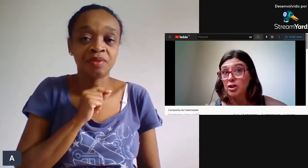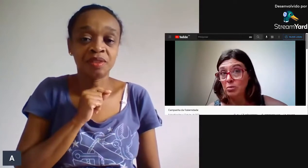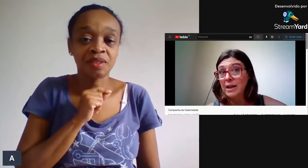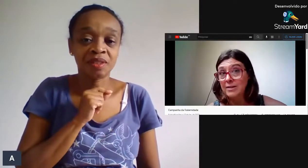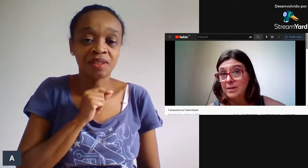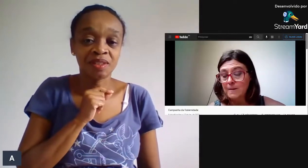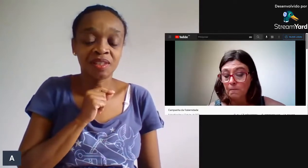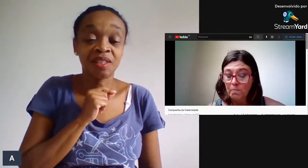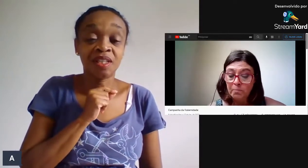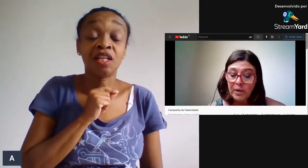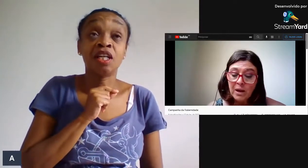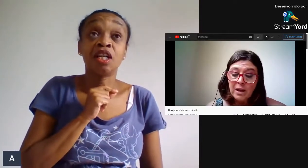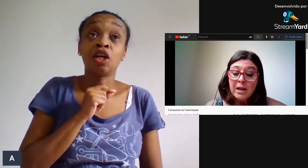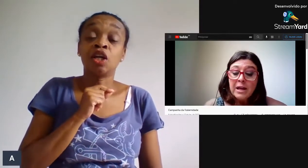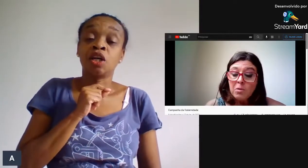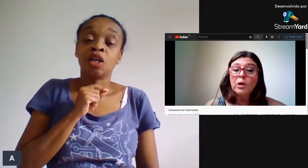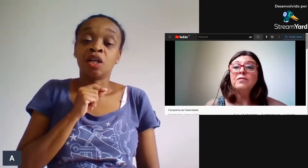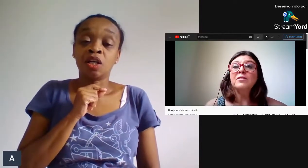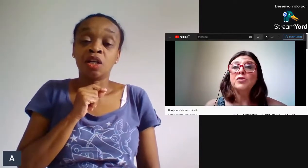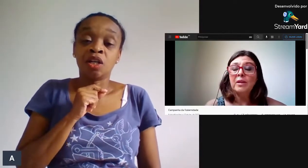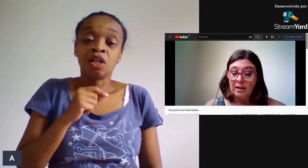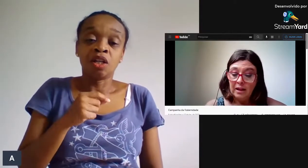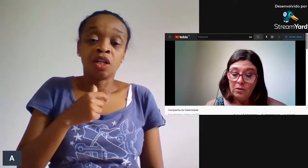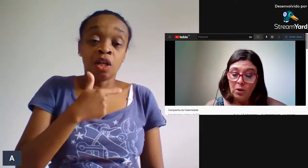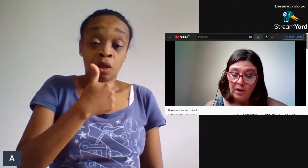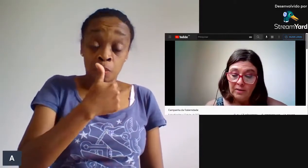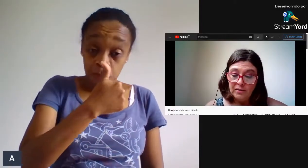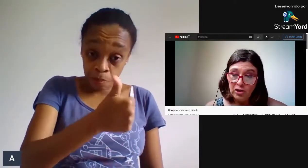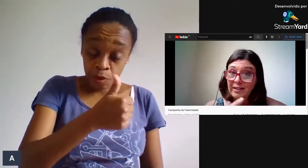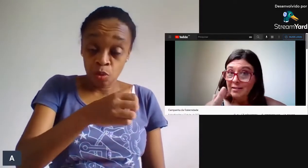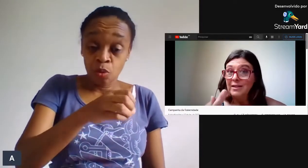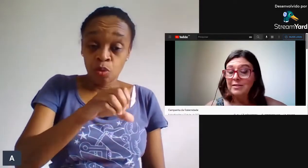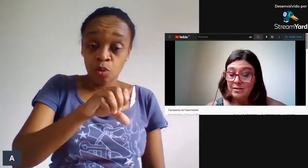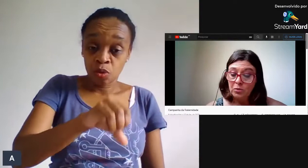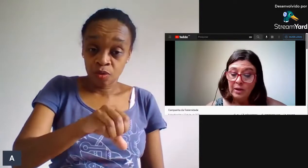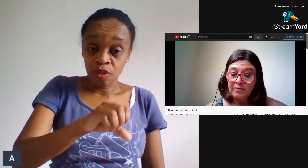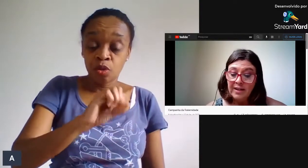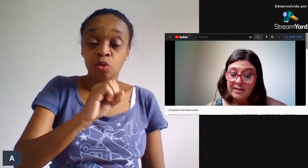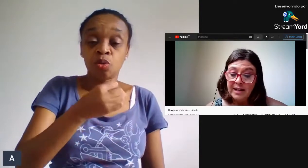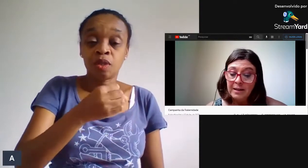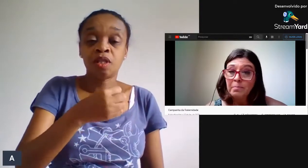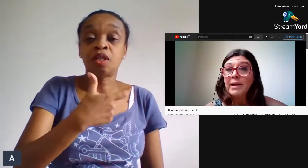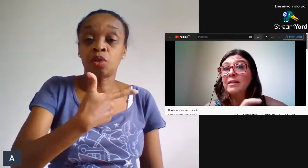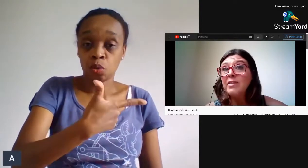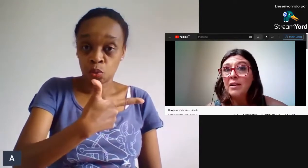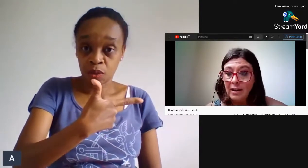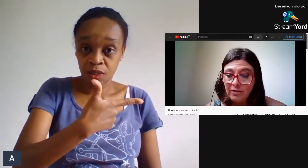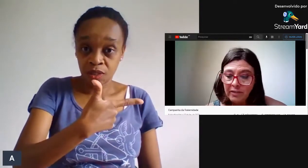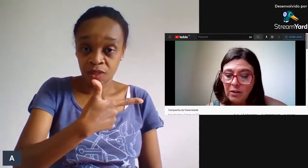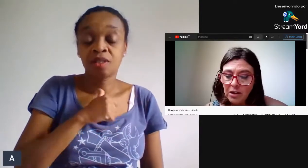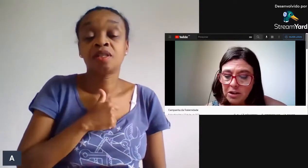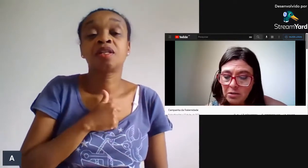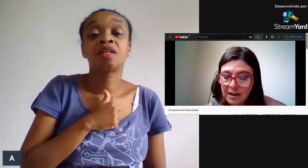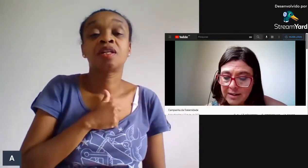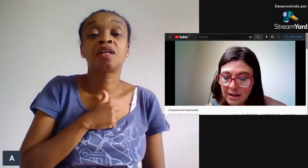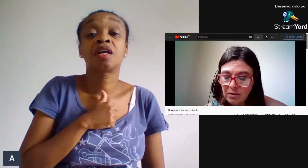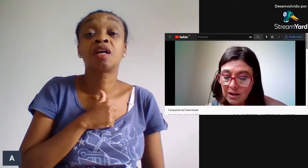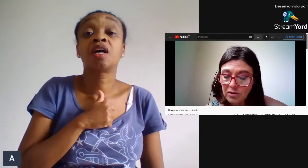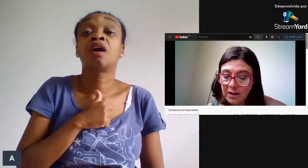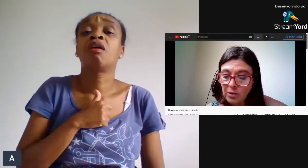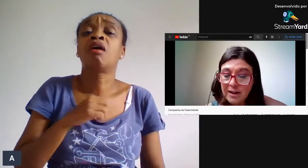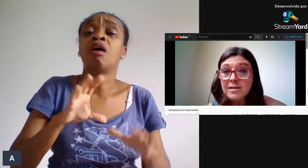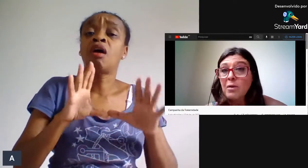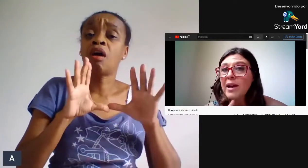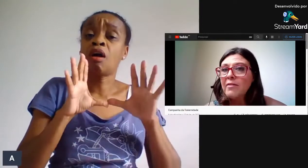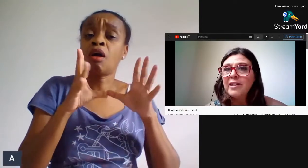ano, que vai falar de educação. Em 1982, já dentro dessa segunda fase, a campanha da fraternidade falou de educação,